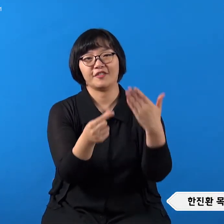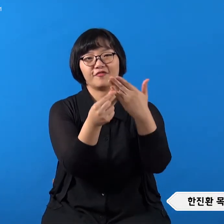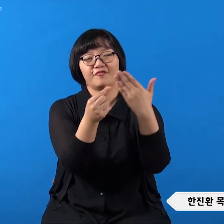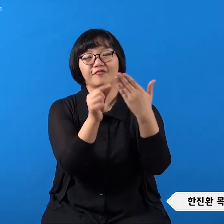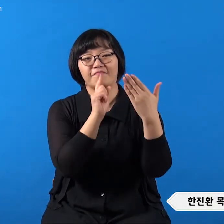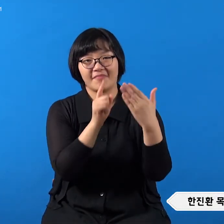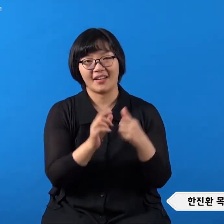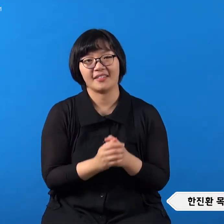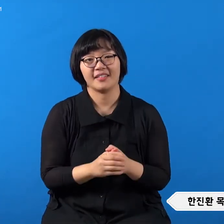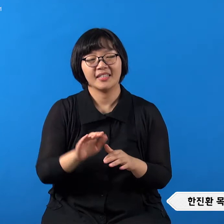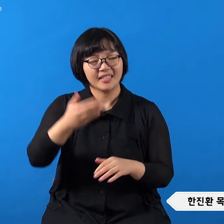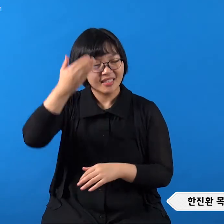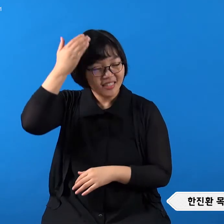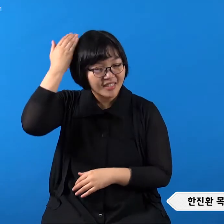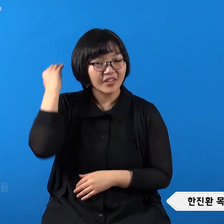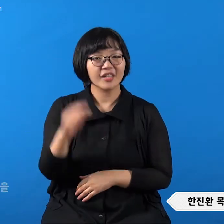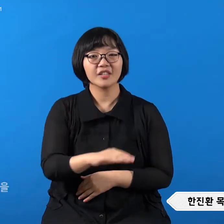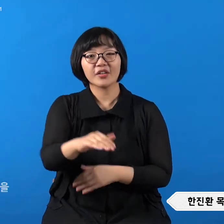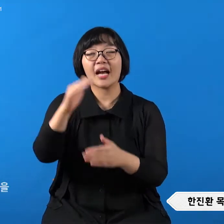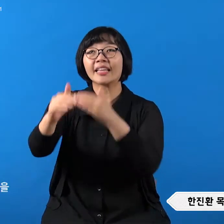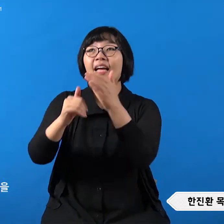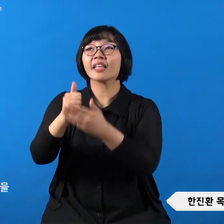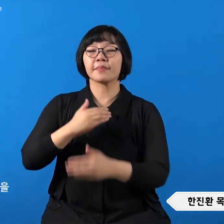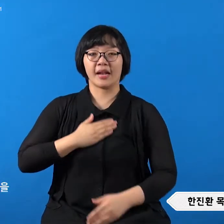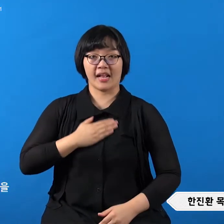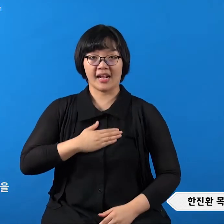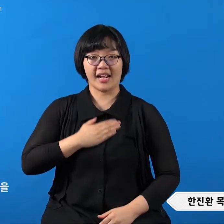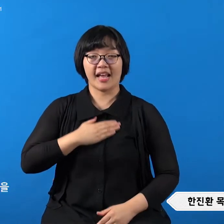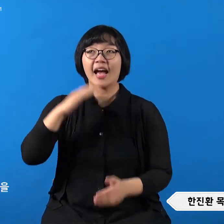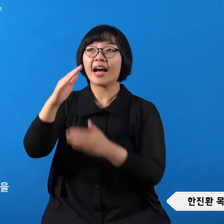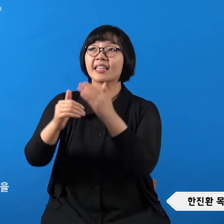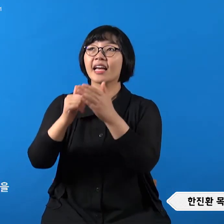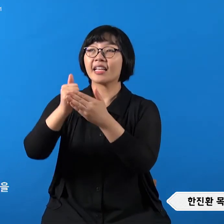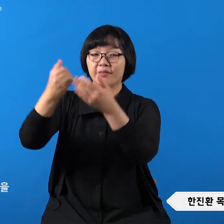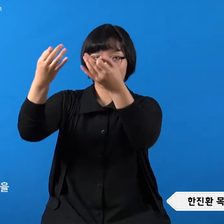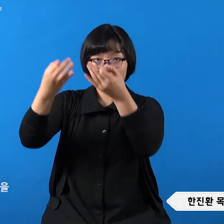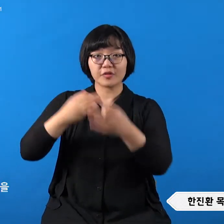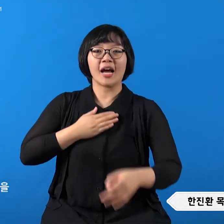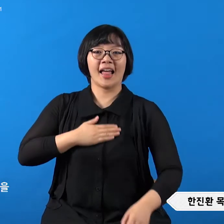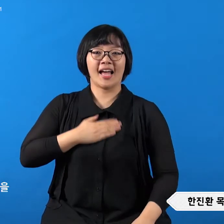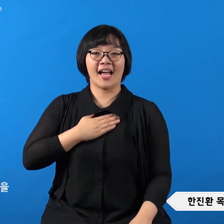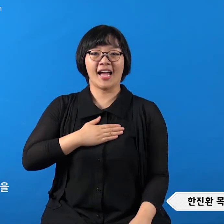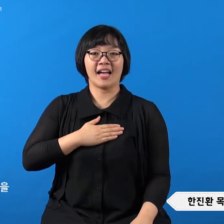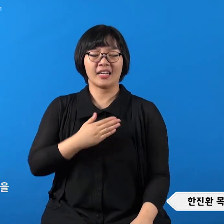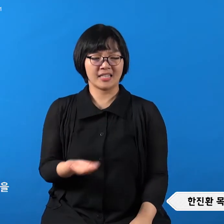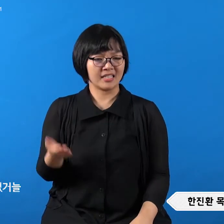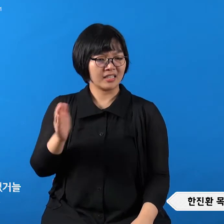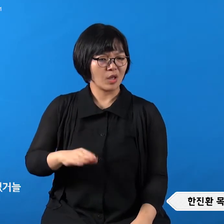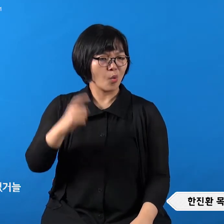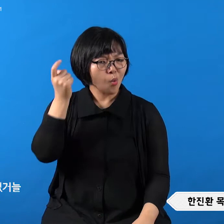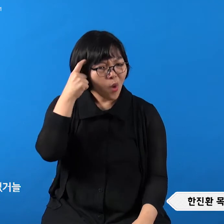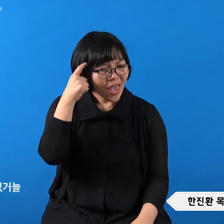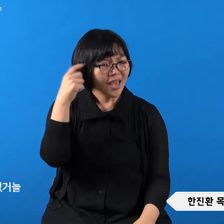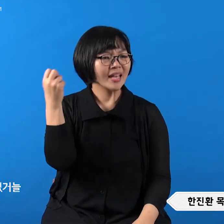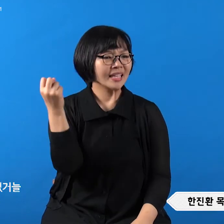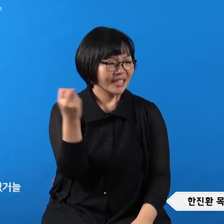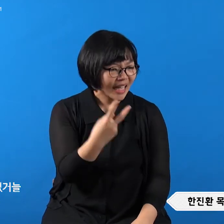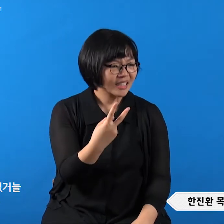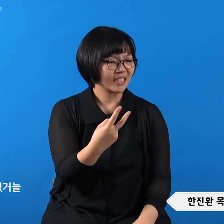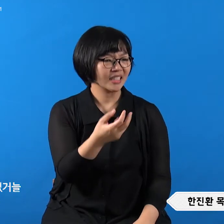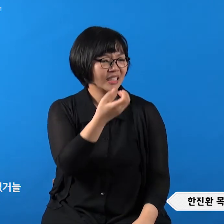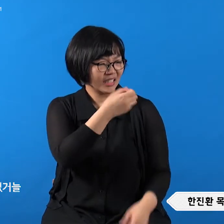9절에 보면 이제는 너희가 하나님을 알 뿐 아니라 하나님의 아신 바 되었거늘 어찌하여 다시 약하고